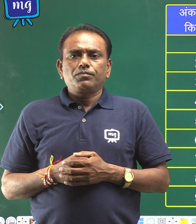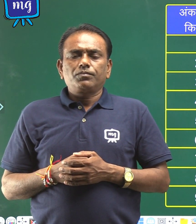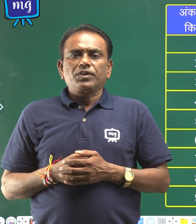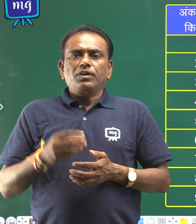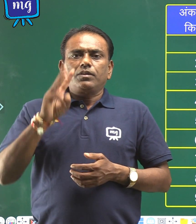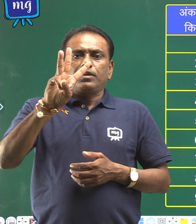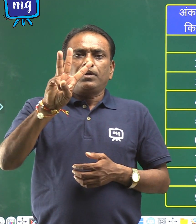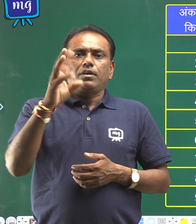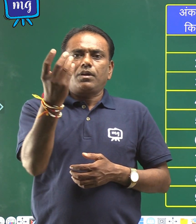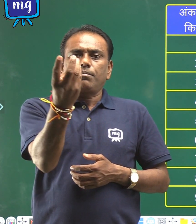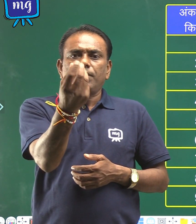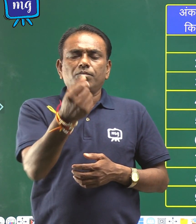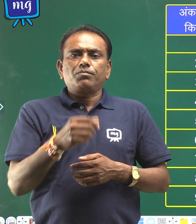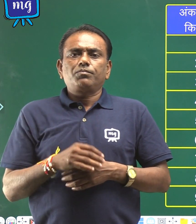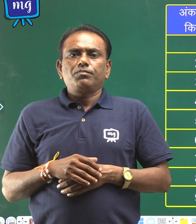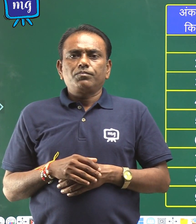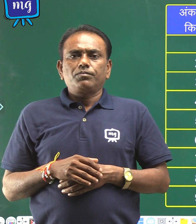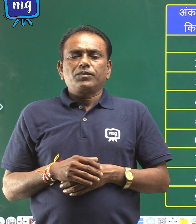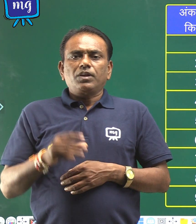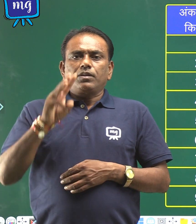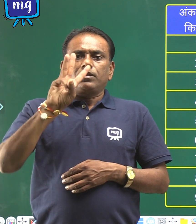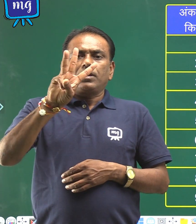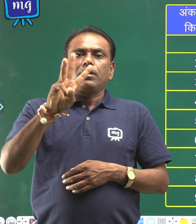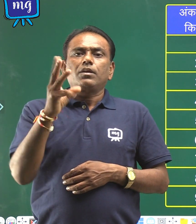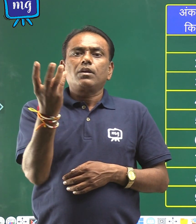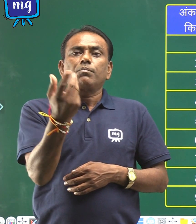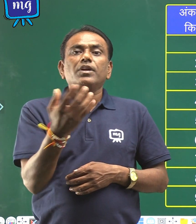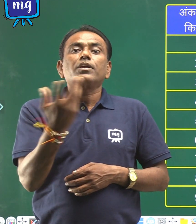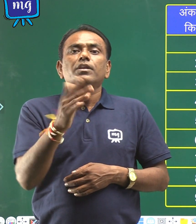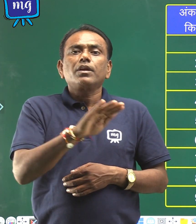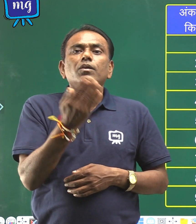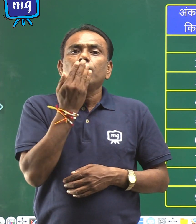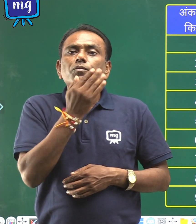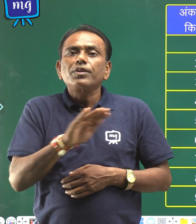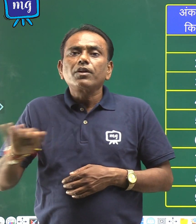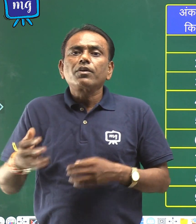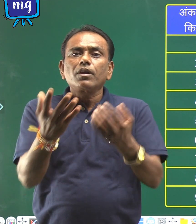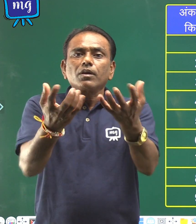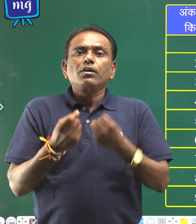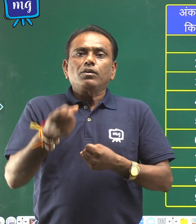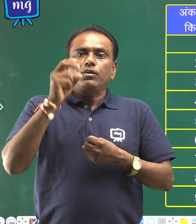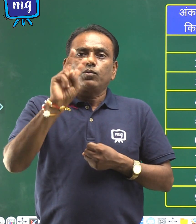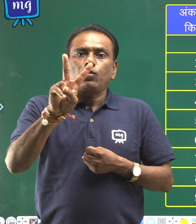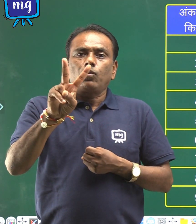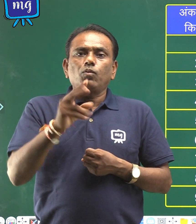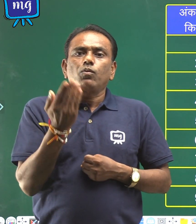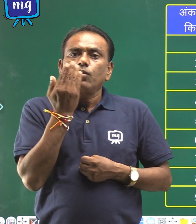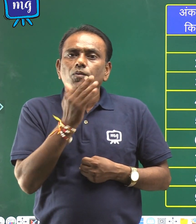3 नंबर, 3 नंबर कितने बच्चों का आया? 2 बच्चों के,